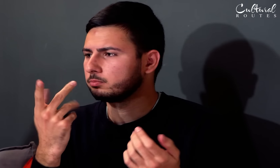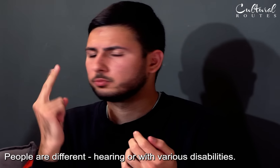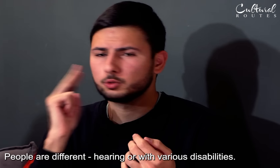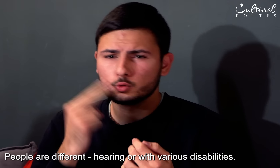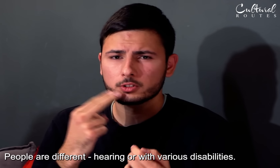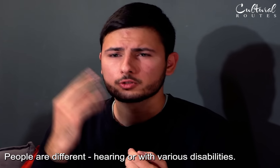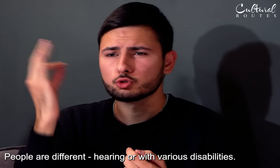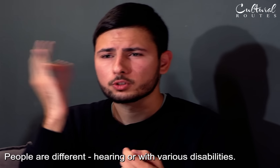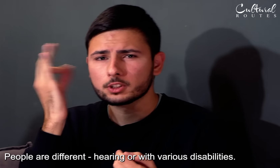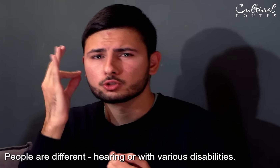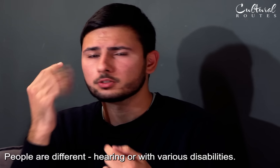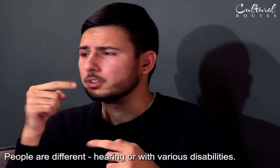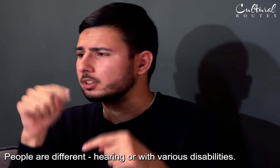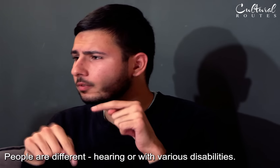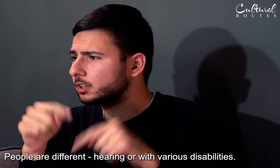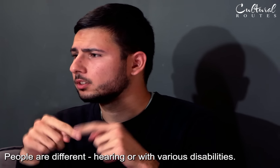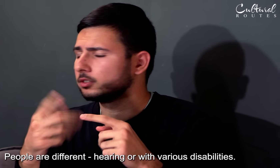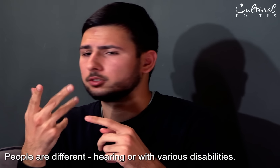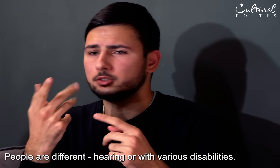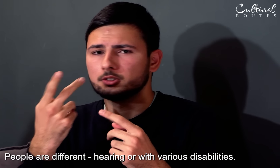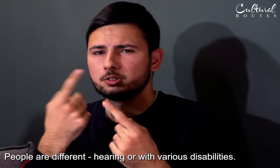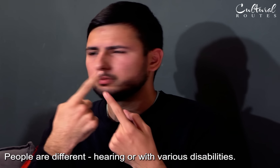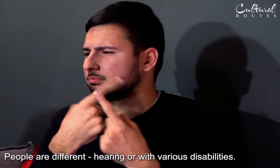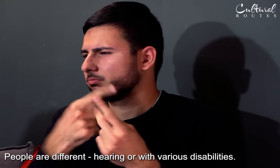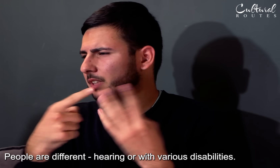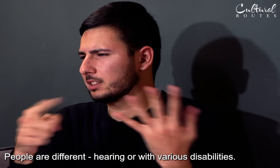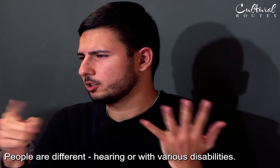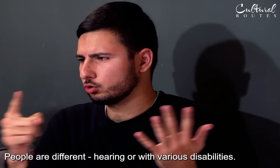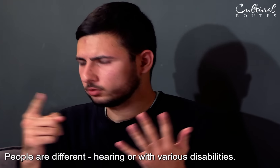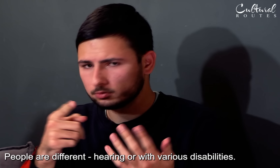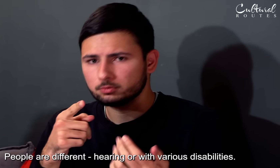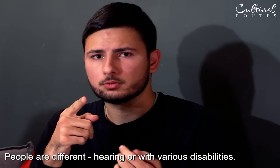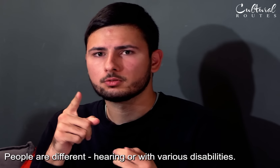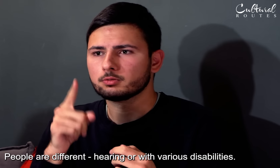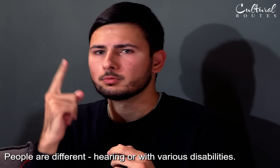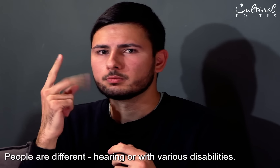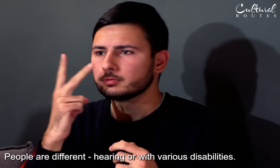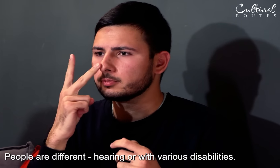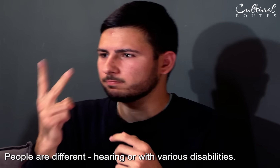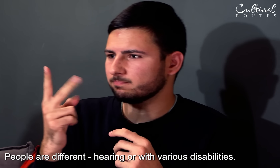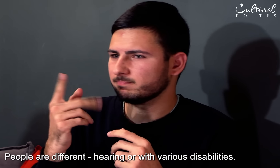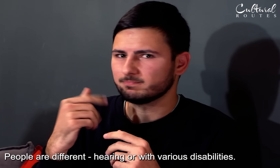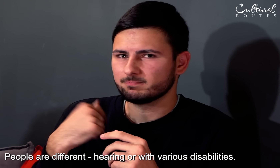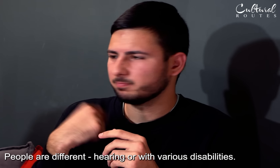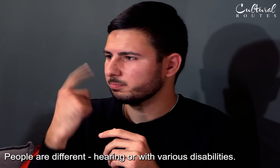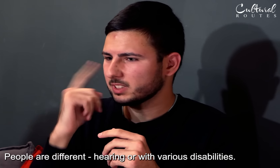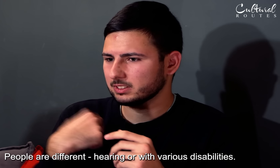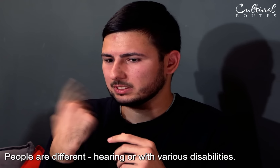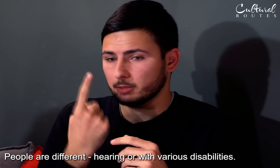Хората са различни. Чуващи или такива с различни видове